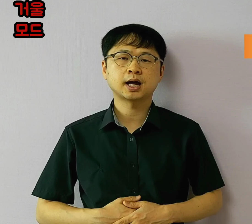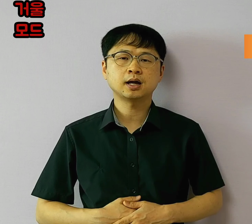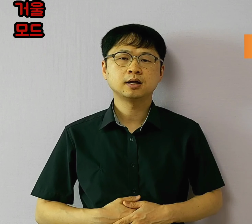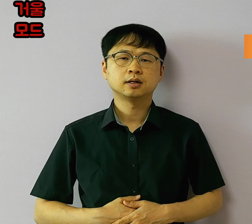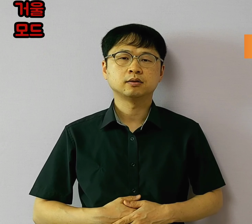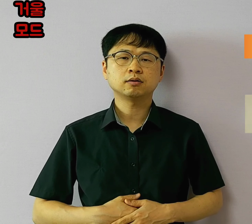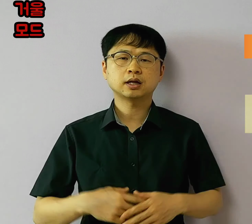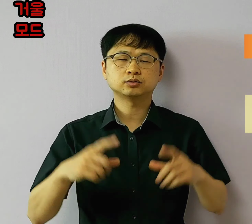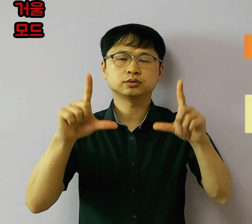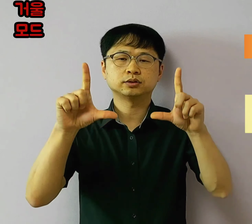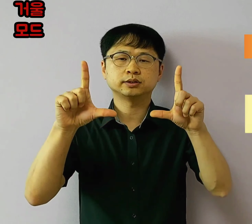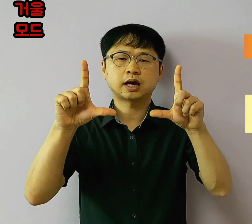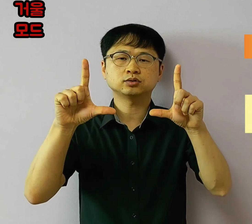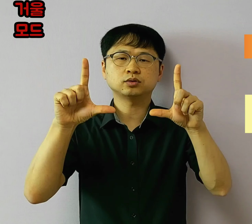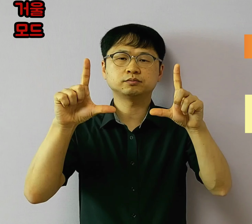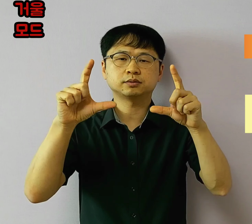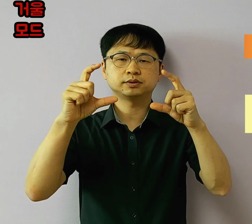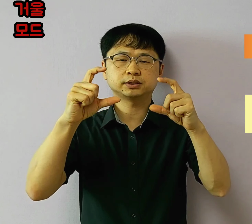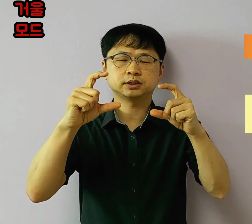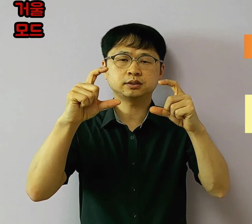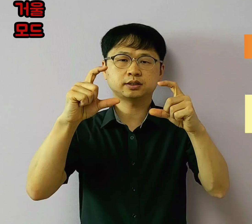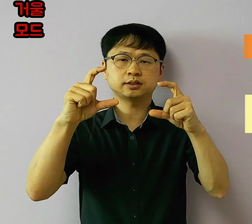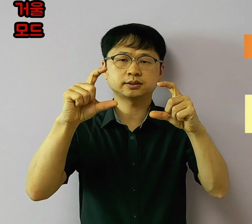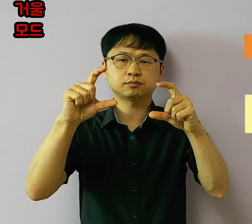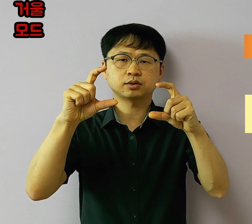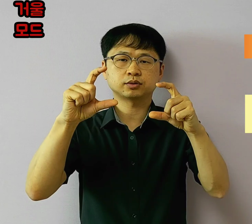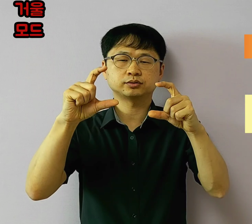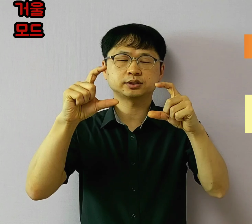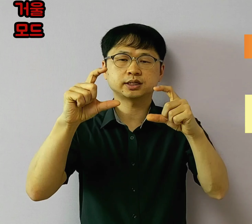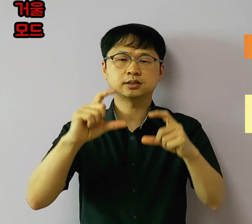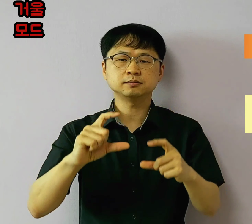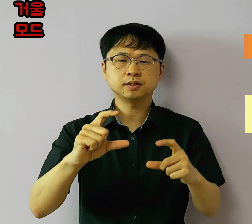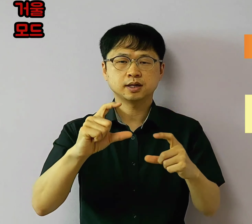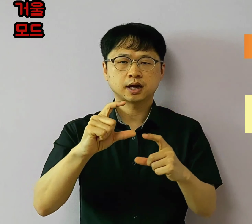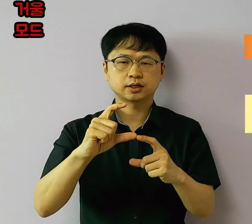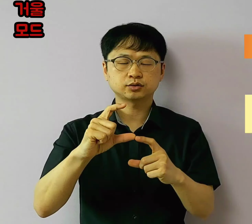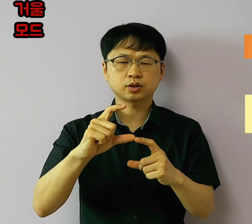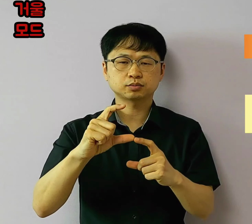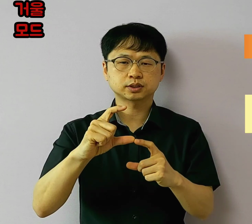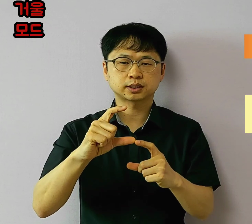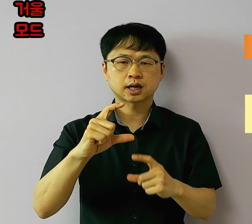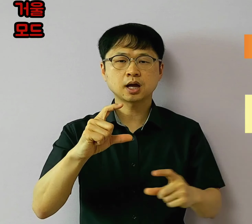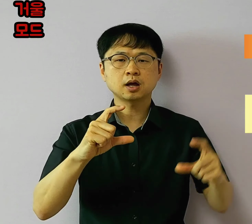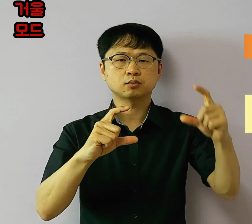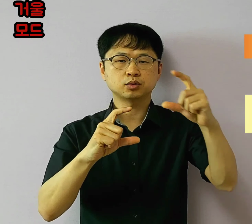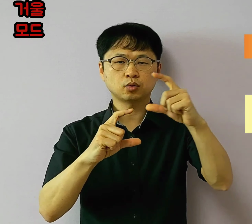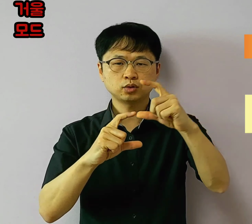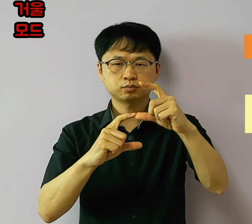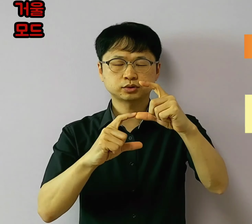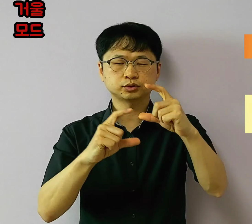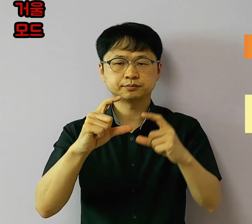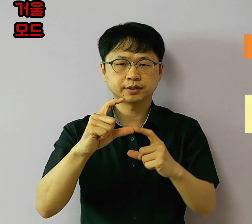입니다. 더라는 소는 양손 엄지검지를 디귿자 모양으로 해주신 다음 아래쪽에 붙였다가 위로 올려